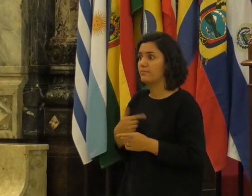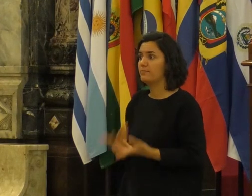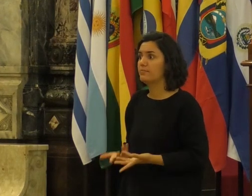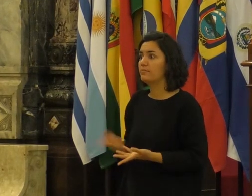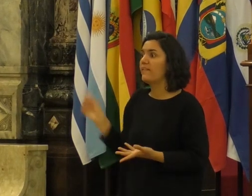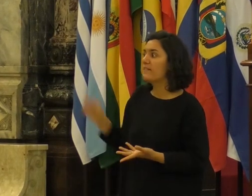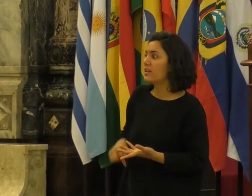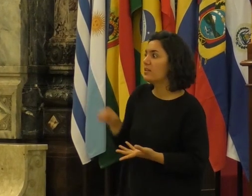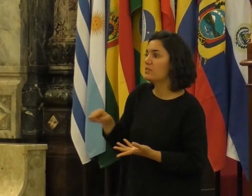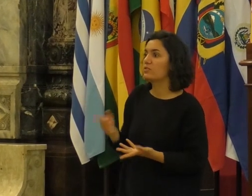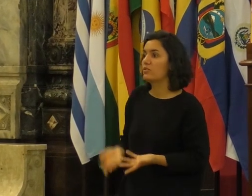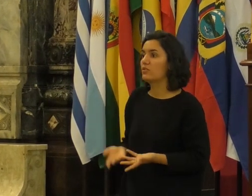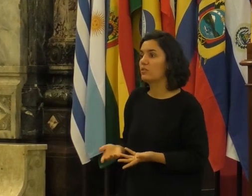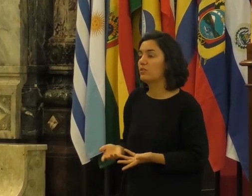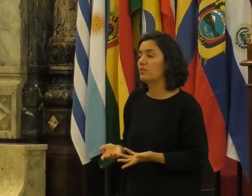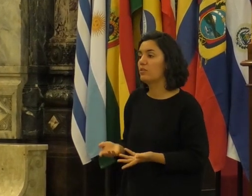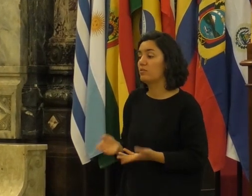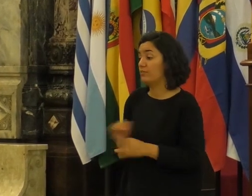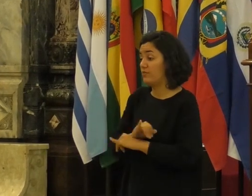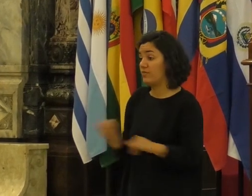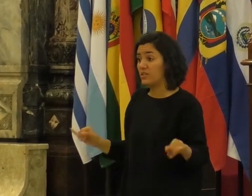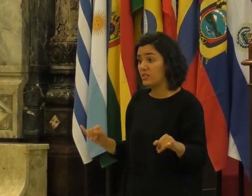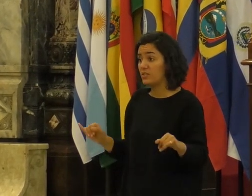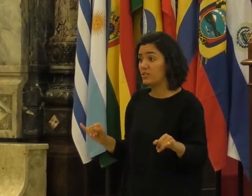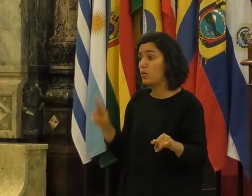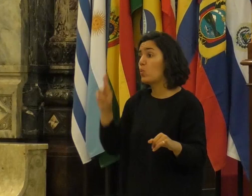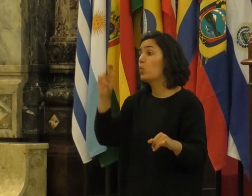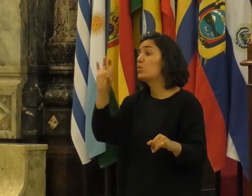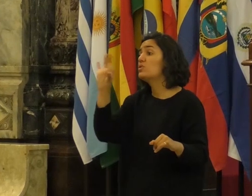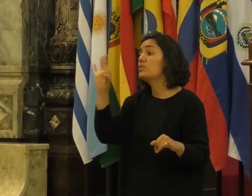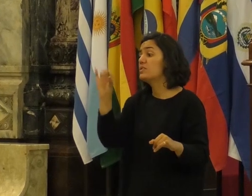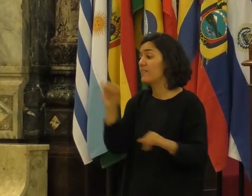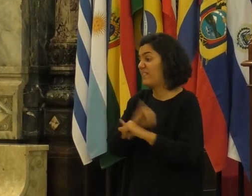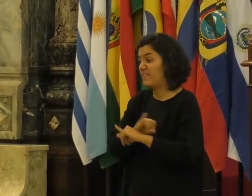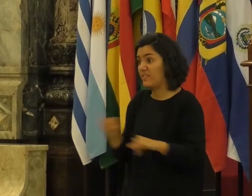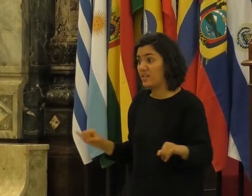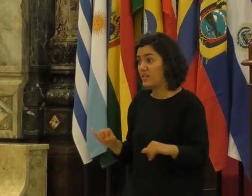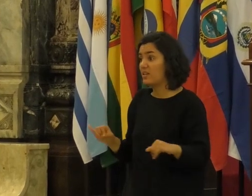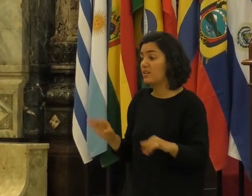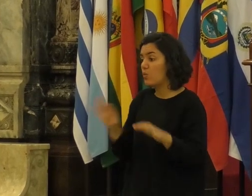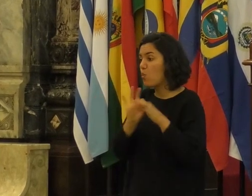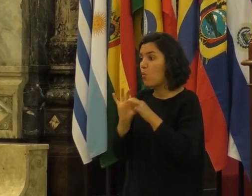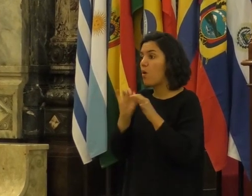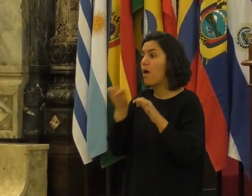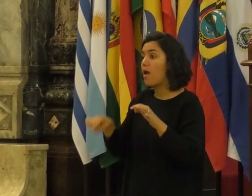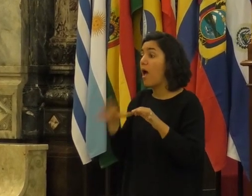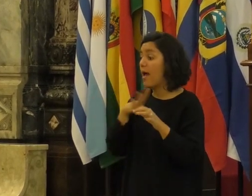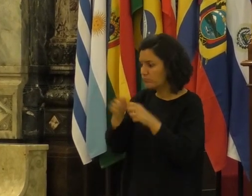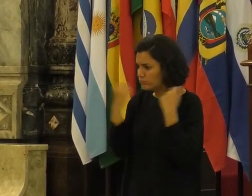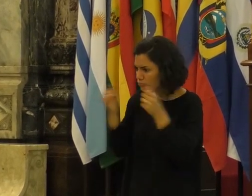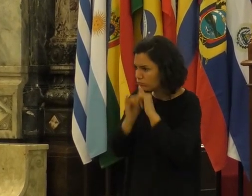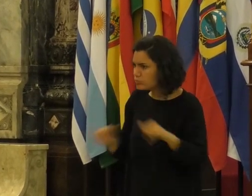de la actividad. Se acabó cuando se acabó con la Unión Soviética. Ellos tienen revistas, ellos publican, pero son